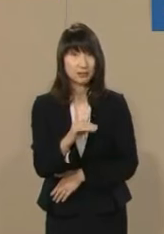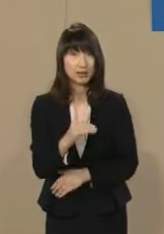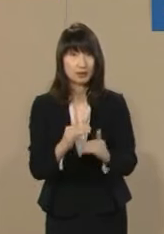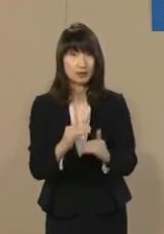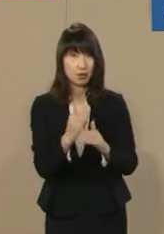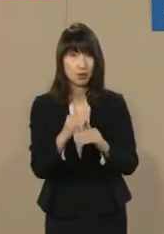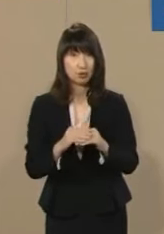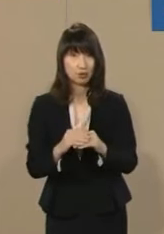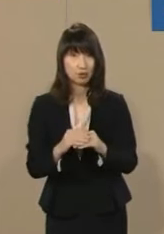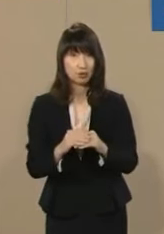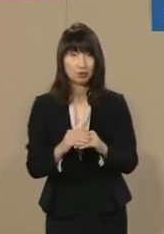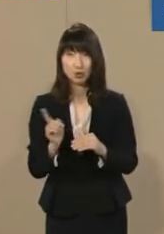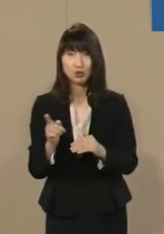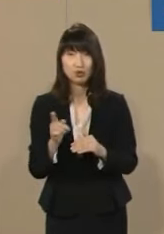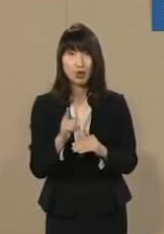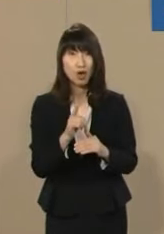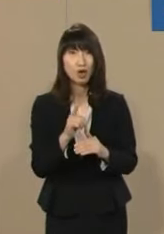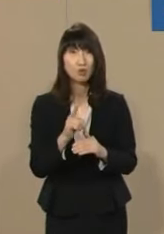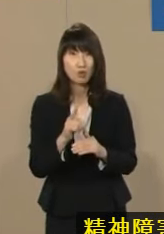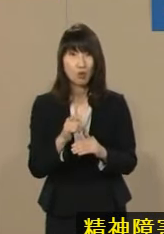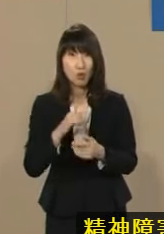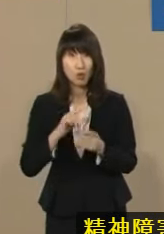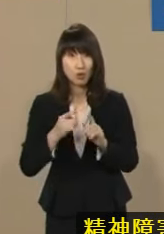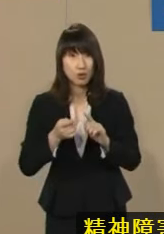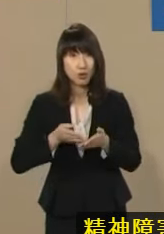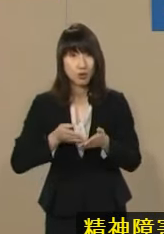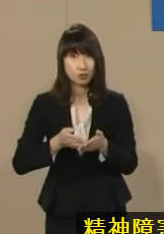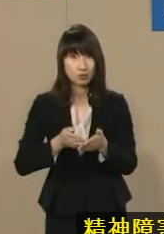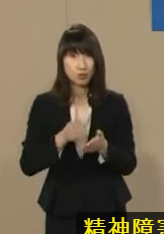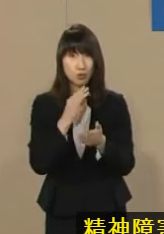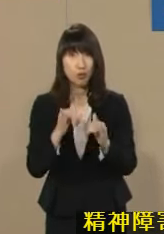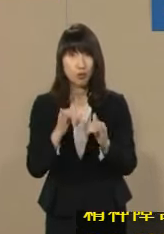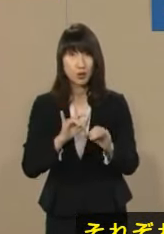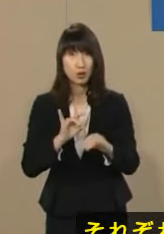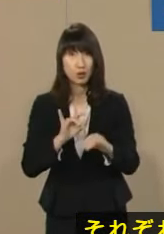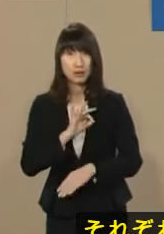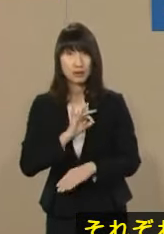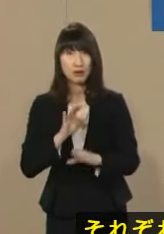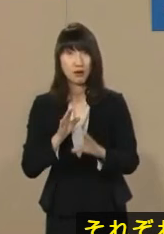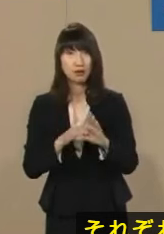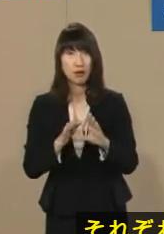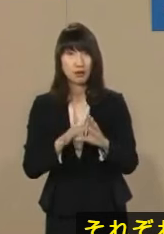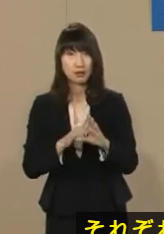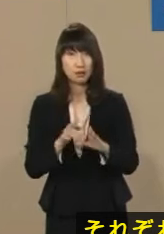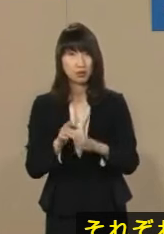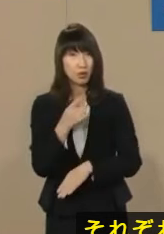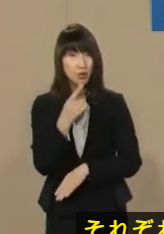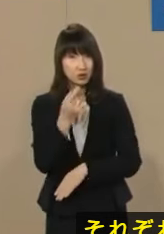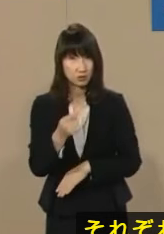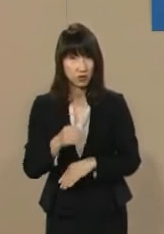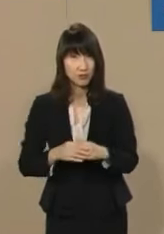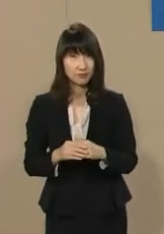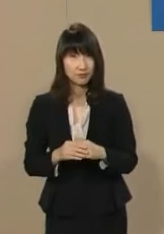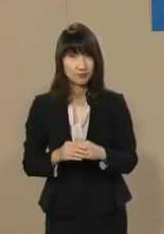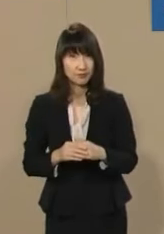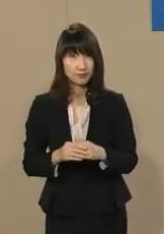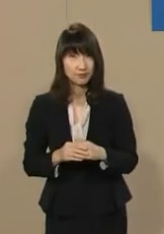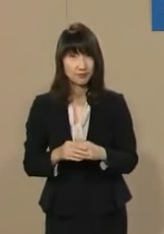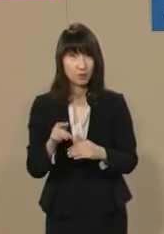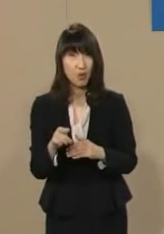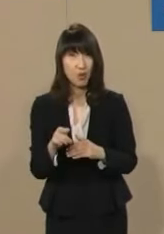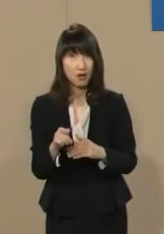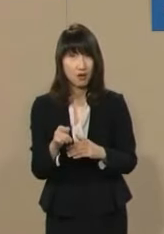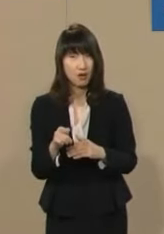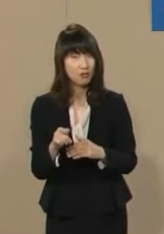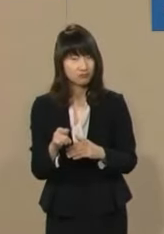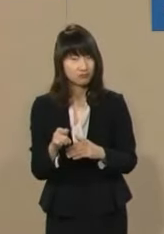392万人超、それぞれの声を代弁する当事者議員がほとんどいなかった。それ自体がおかしくありませんか。これこそが掛